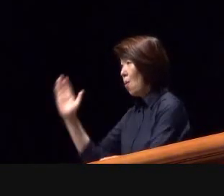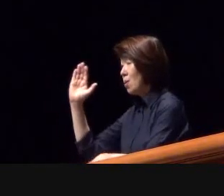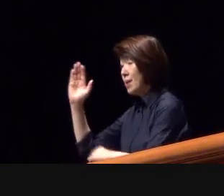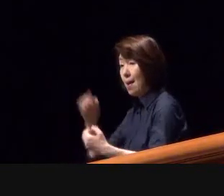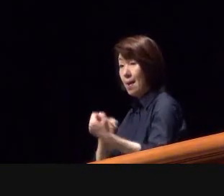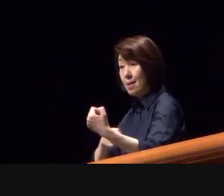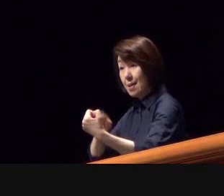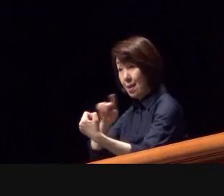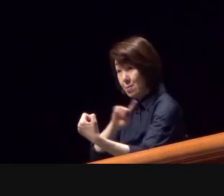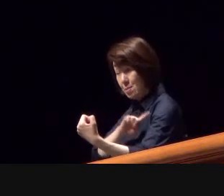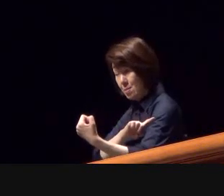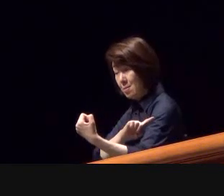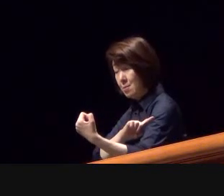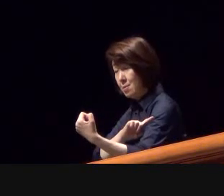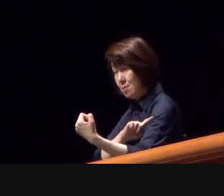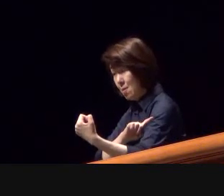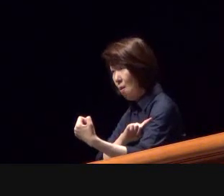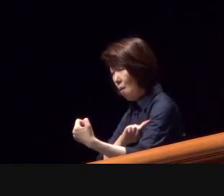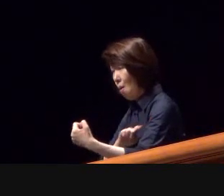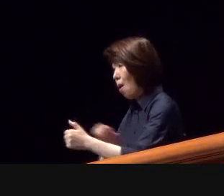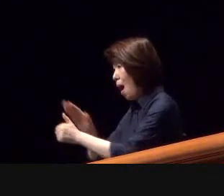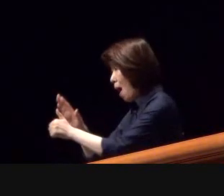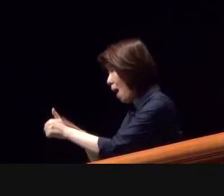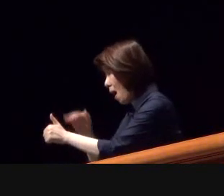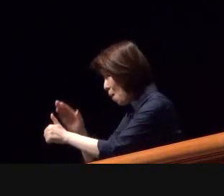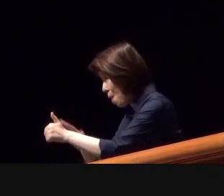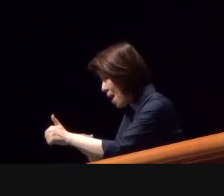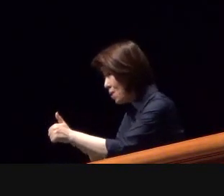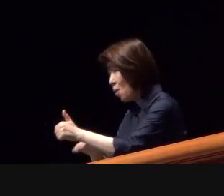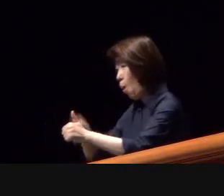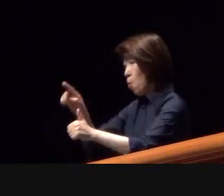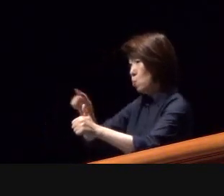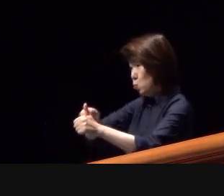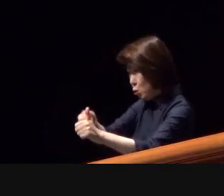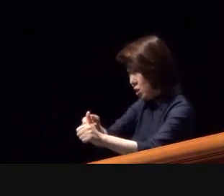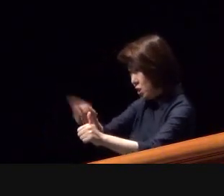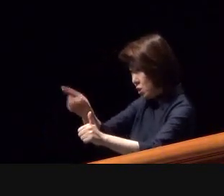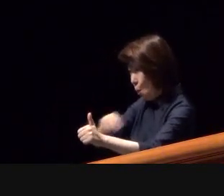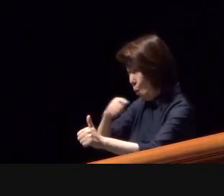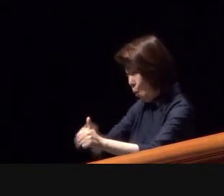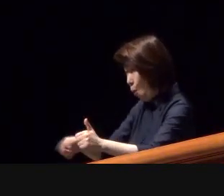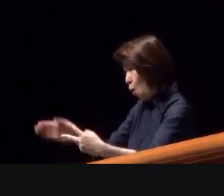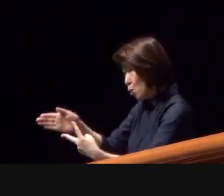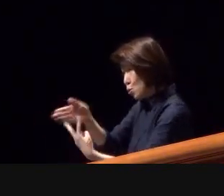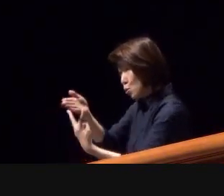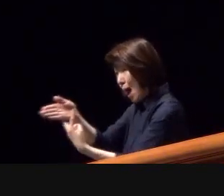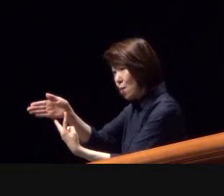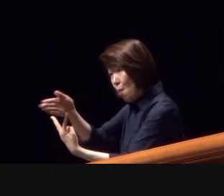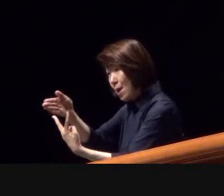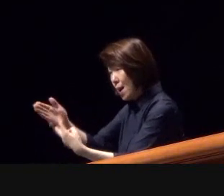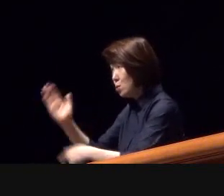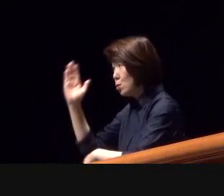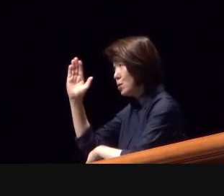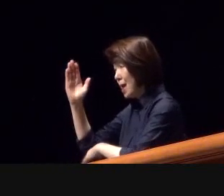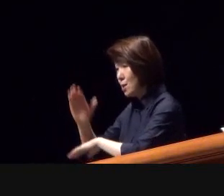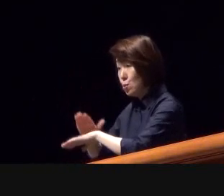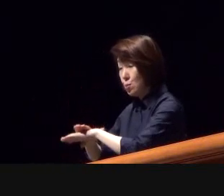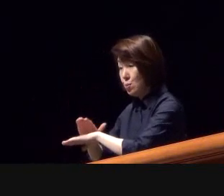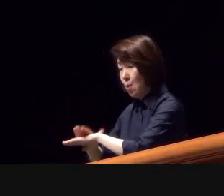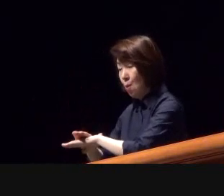現在の政権の飴と鞭を巧みに使い分ける、そうしたですね、政治手法